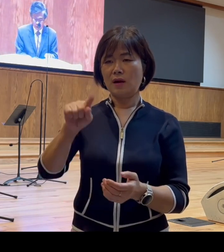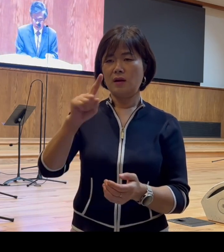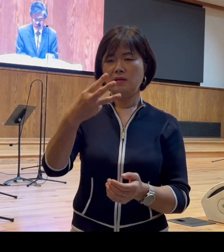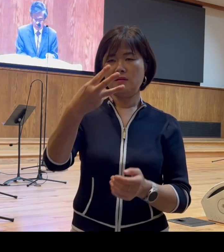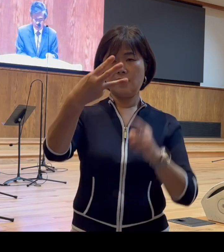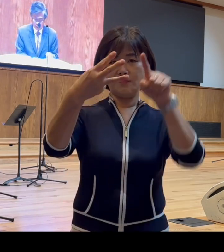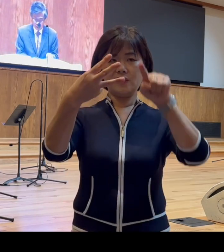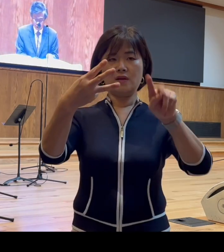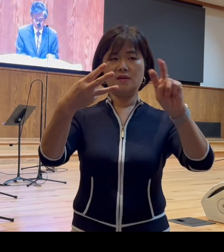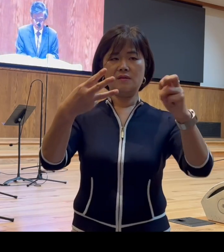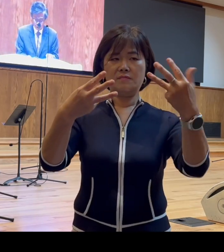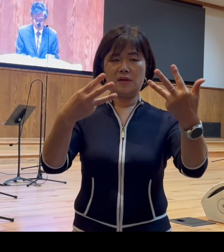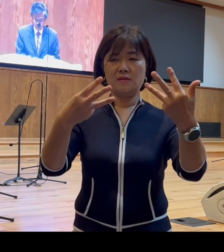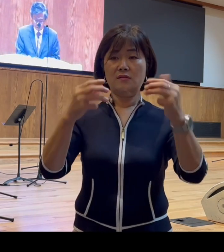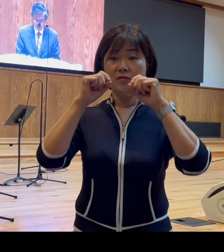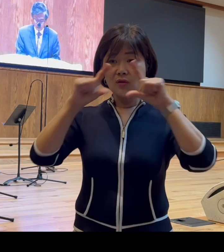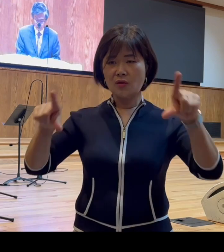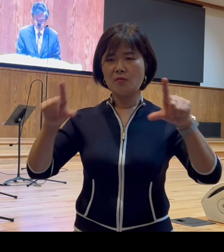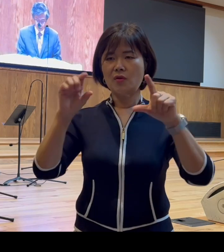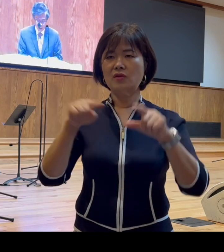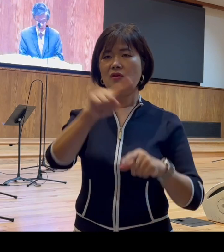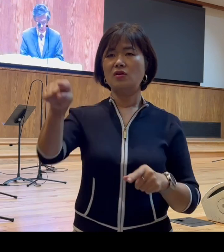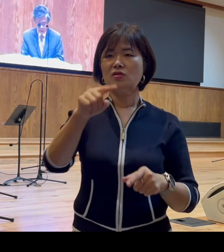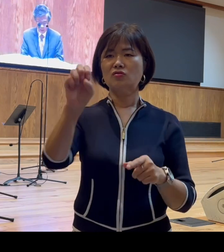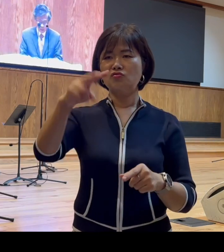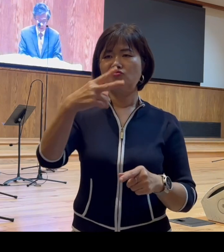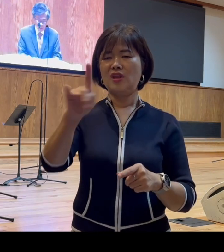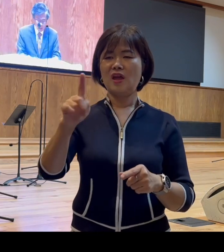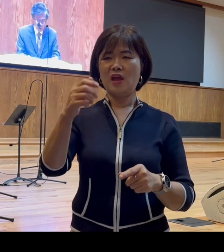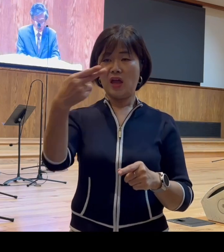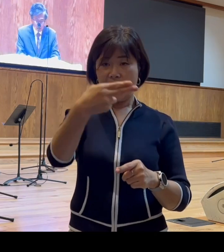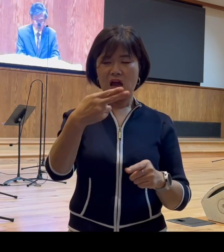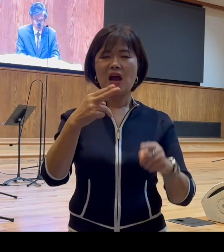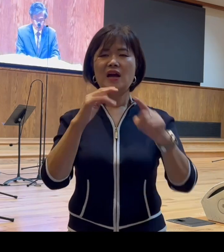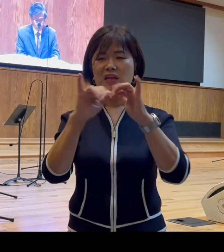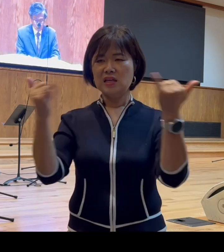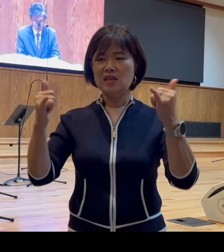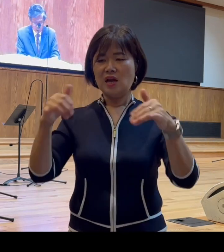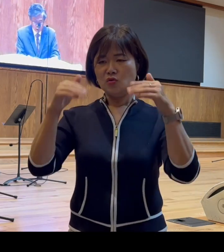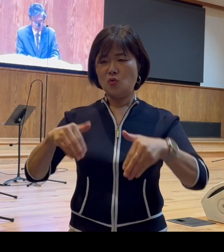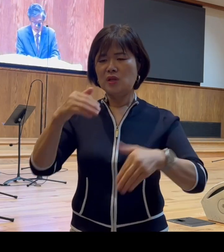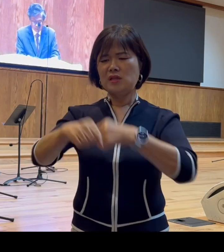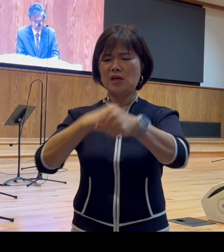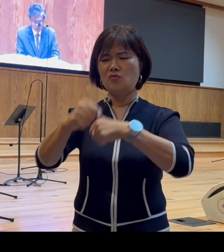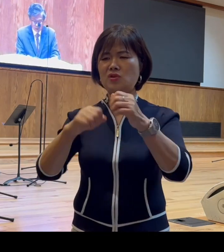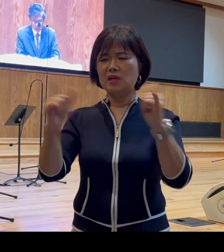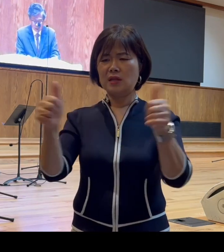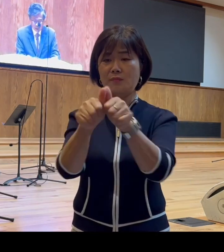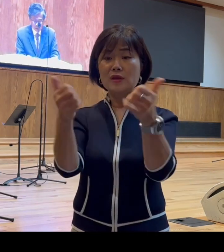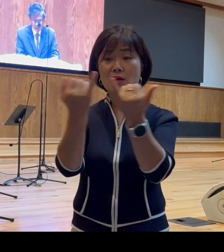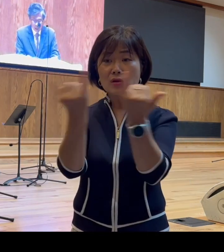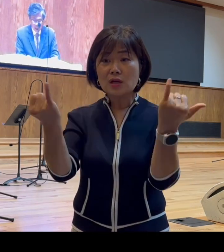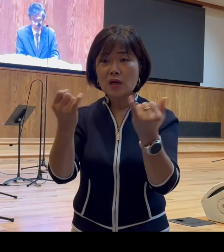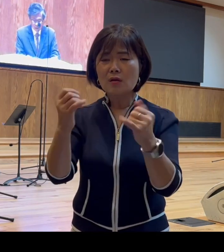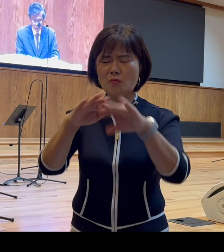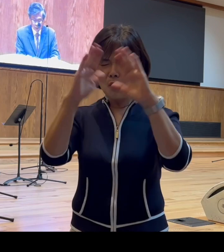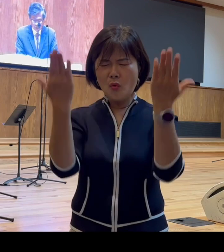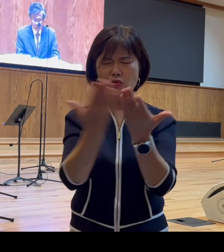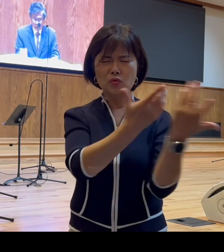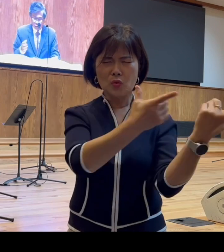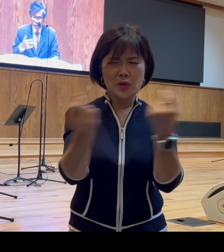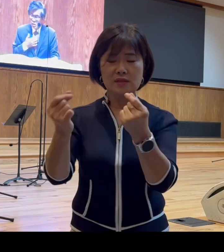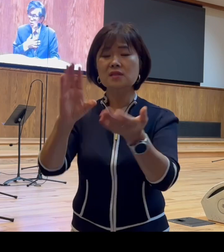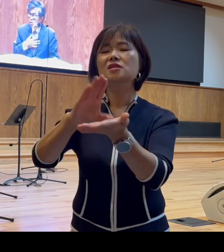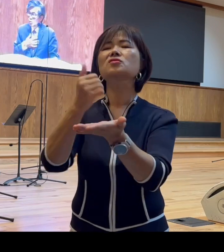갈라디아서 3장 28절의 선언을 보십시오. 너희는 유대인이나 헬라인이나 종이나 자유인이나 남자나 여자나 다